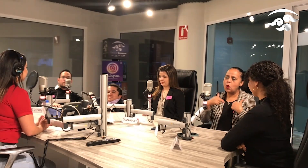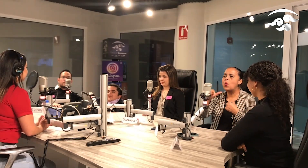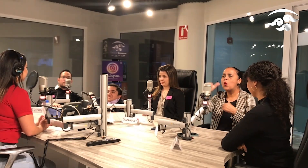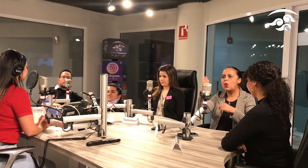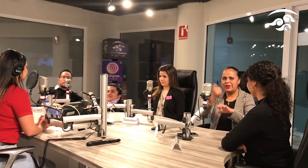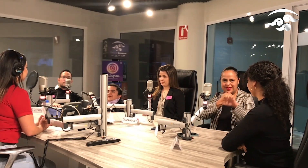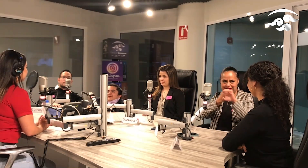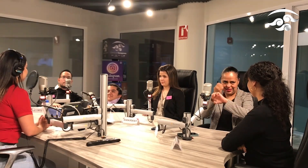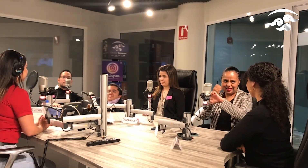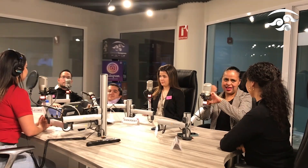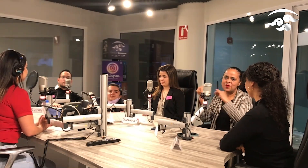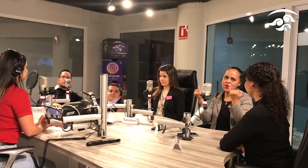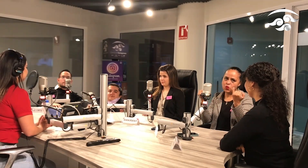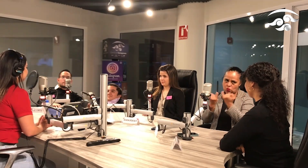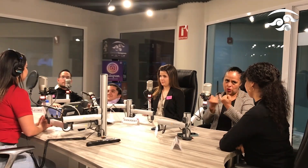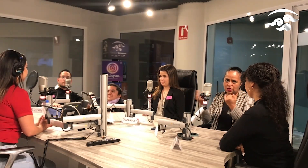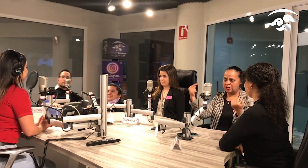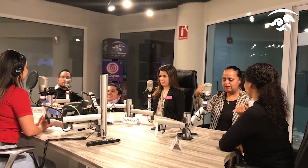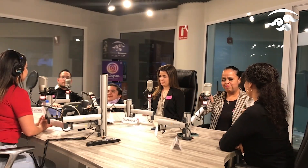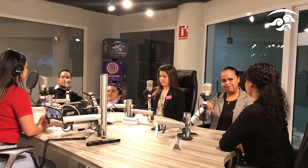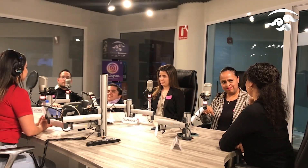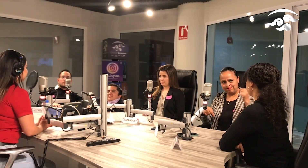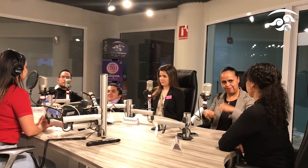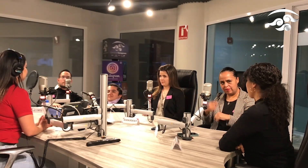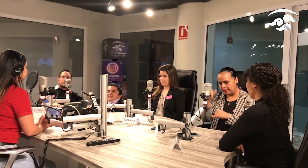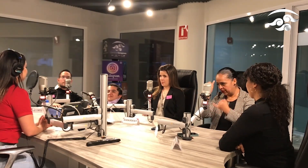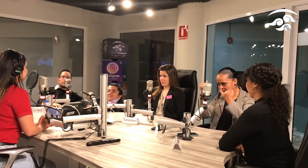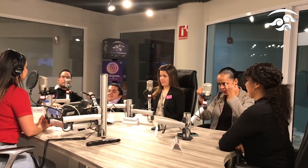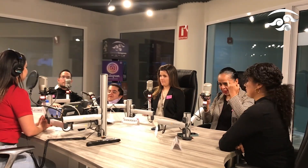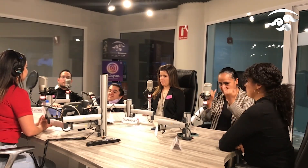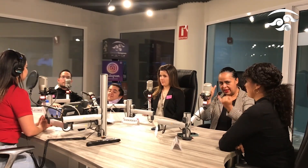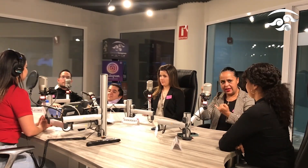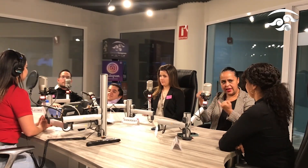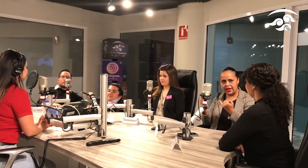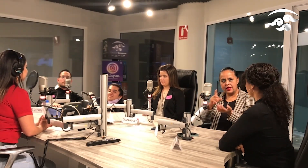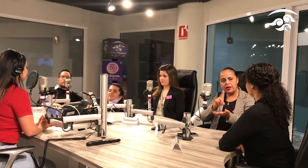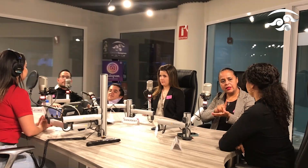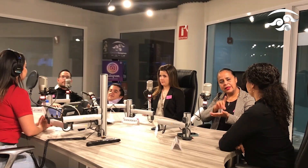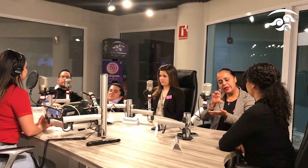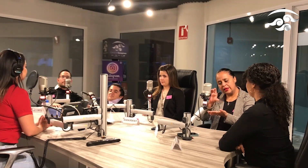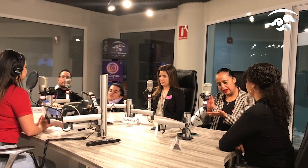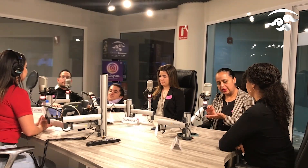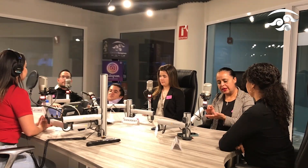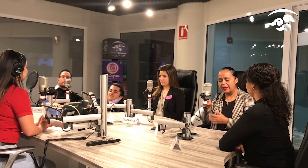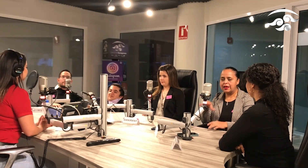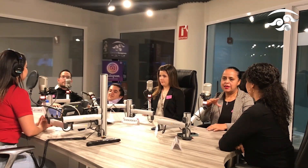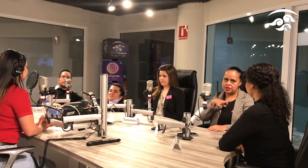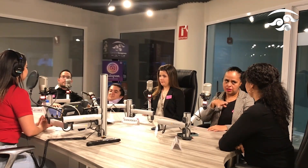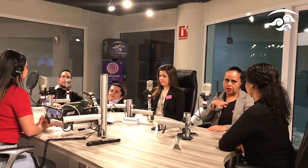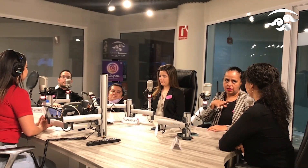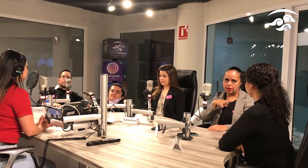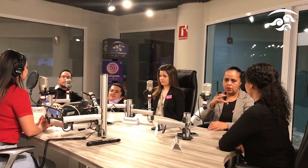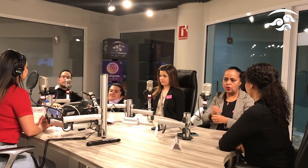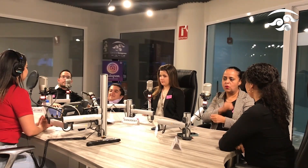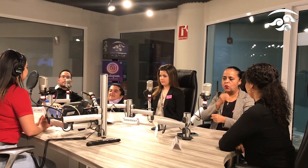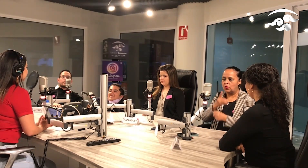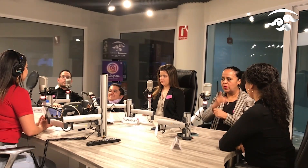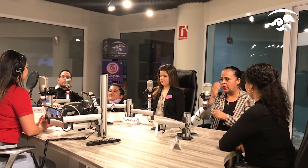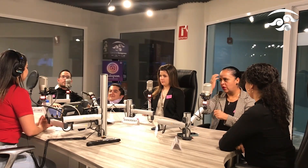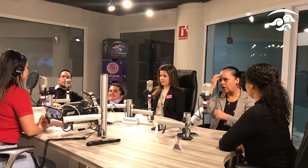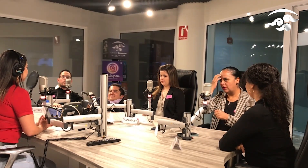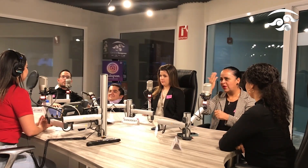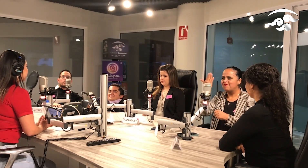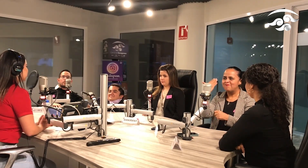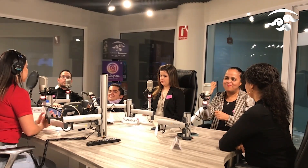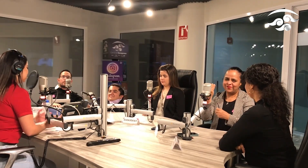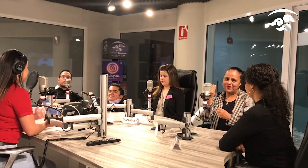otros estados también, y pues desde una diversidad de ideas también desde la discapacidad, que tuvimos la oportunidad de conocerlos hace